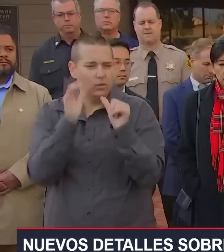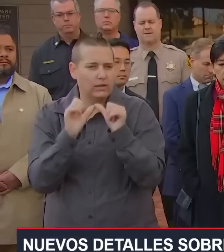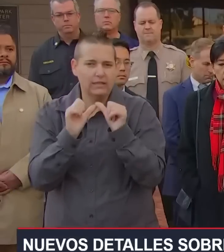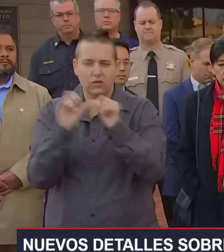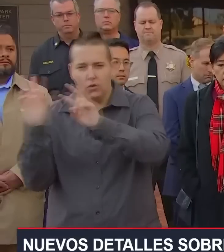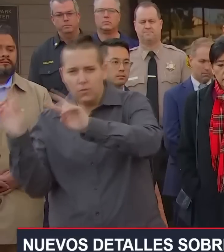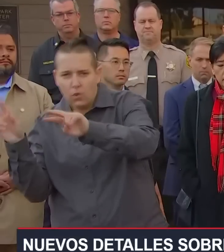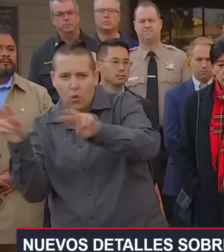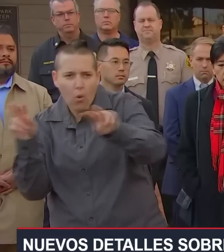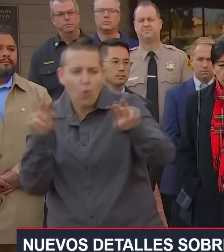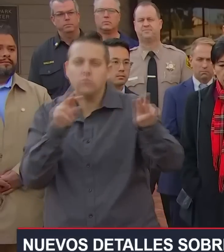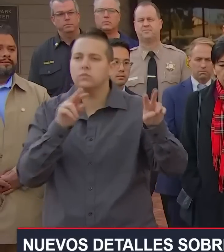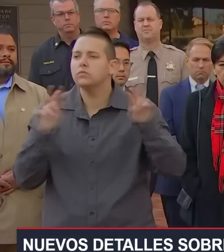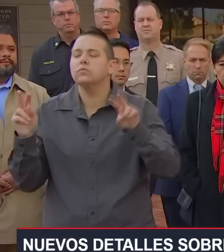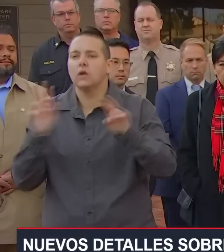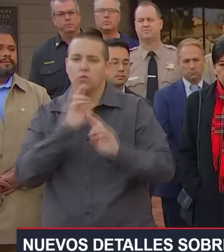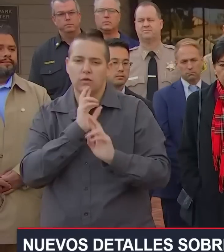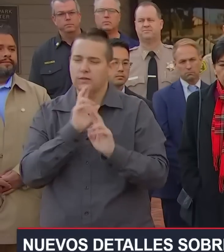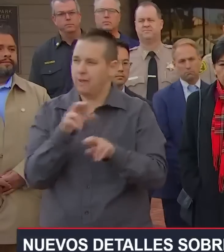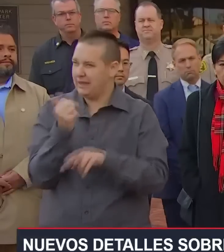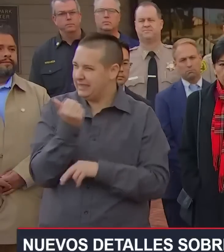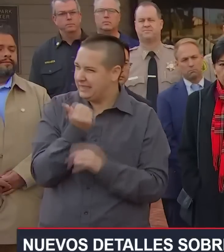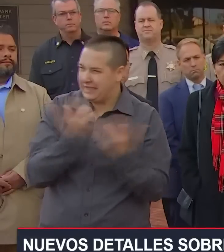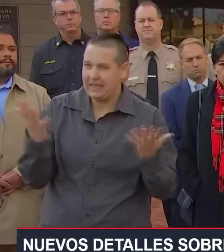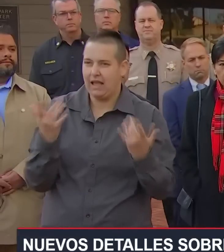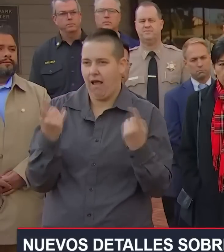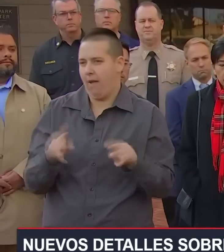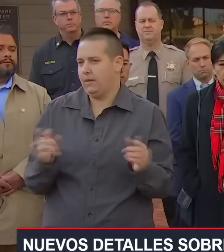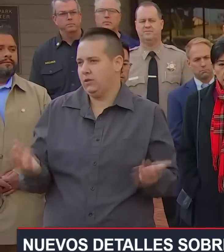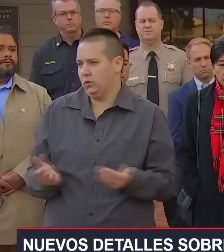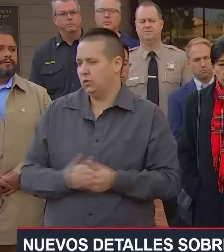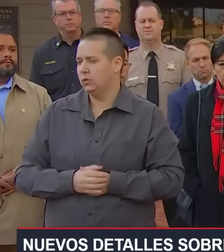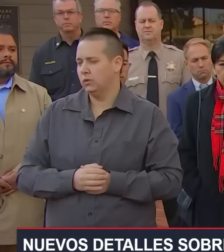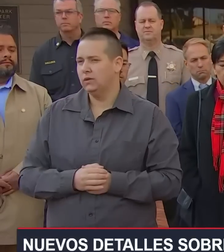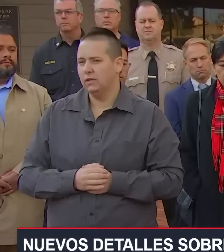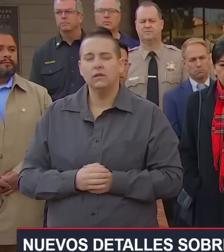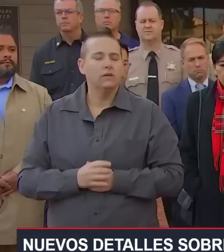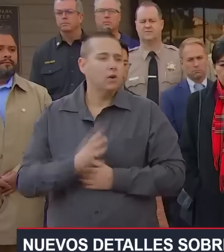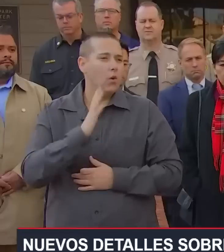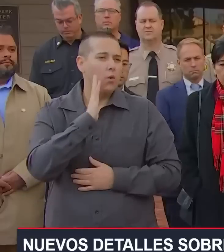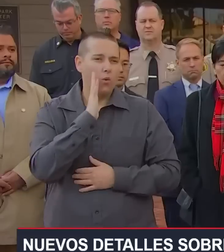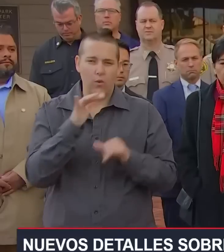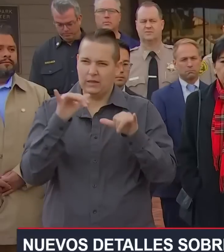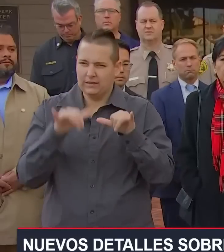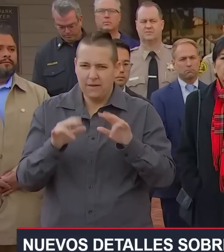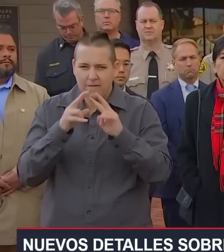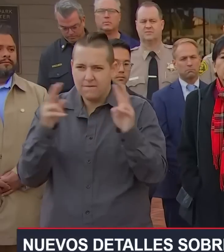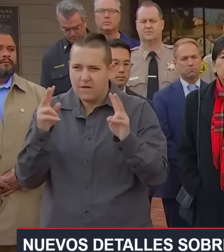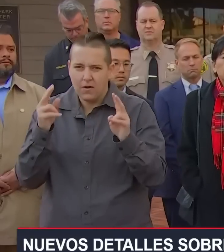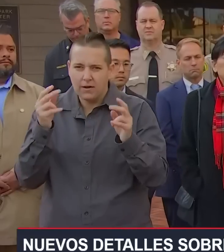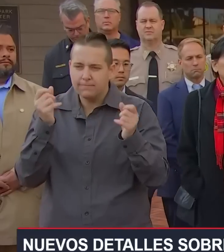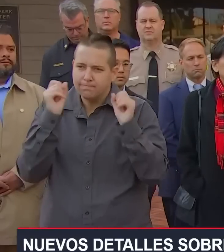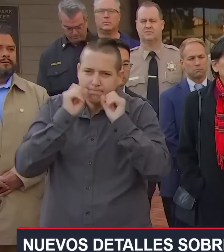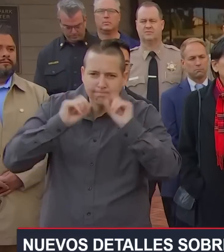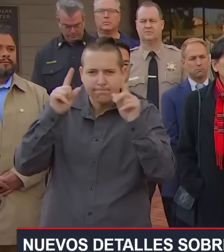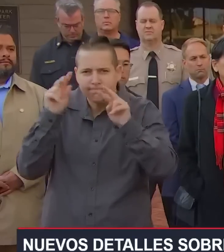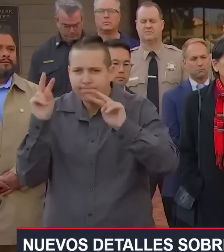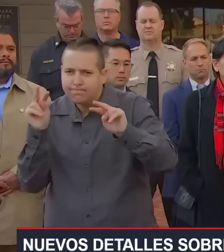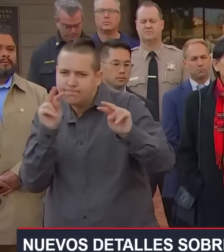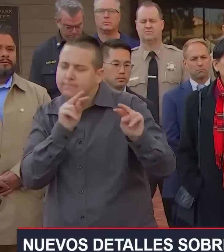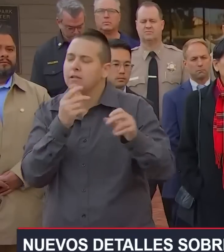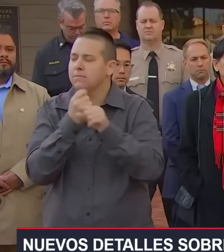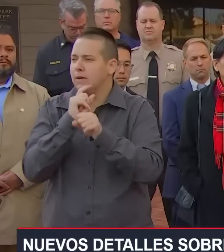algunos que estaban de Franco vamos a seguir patrullando la comunidad y vamos a